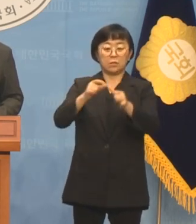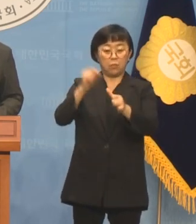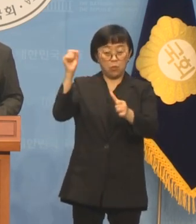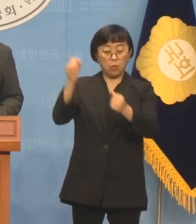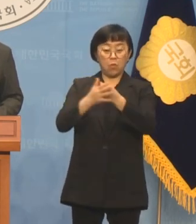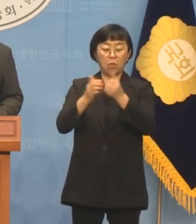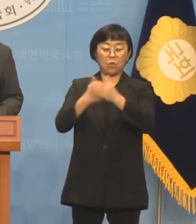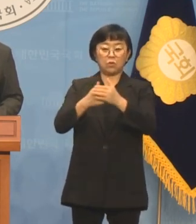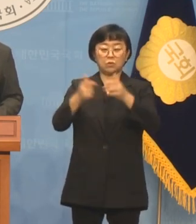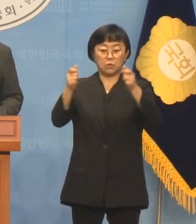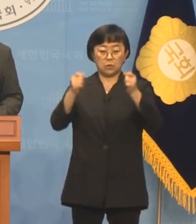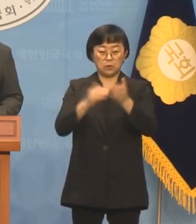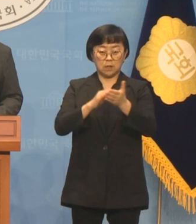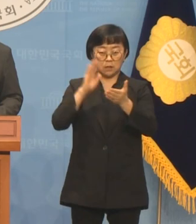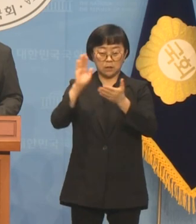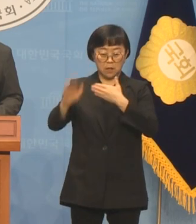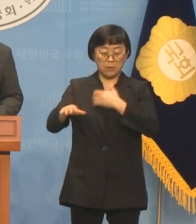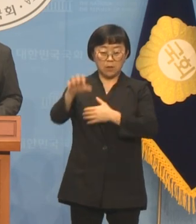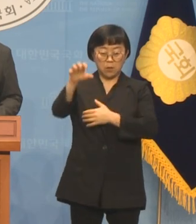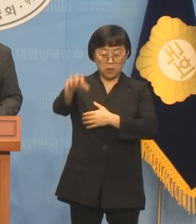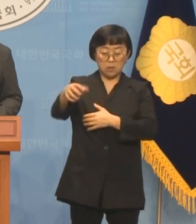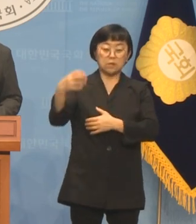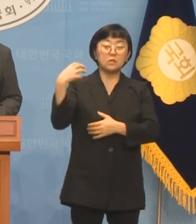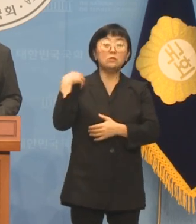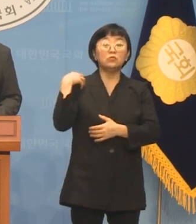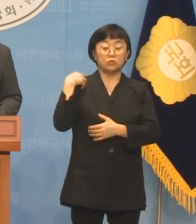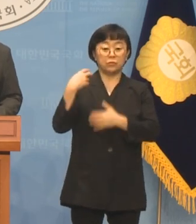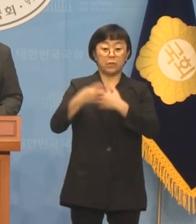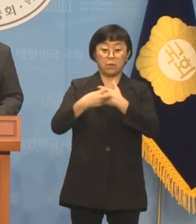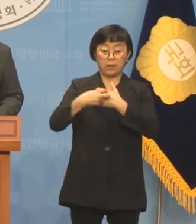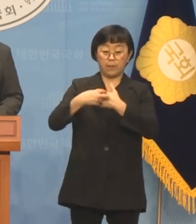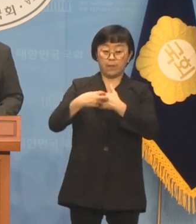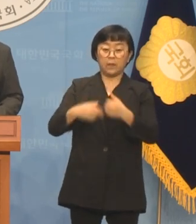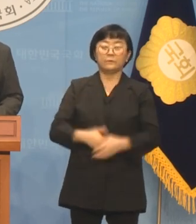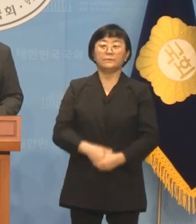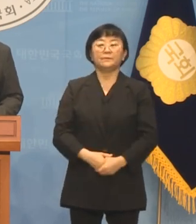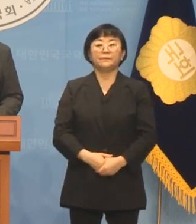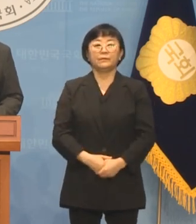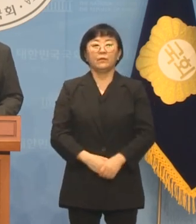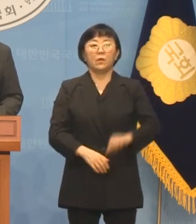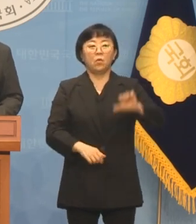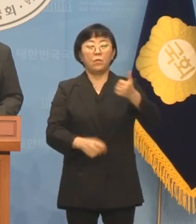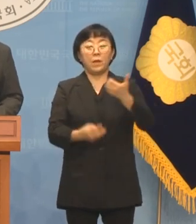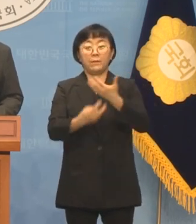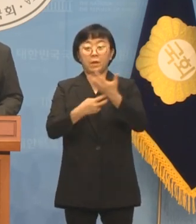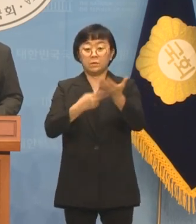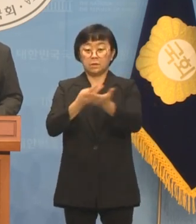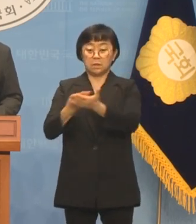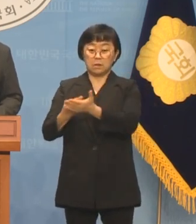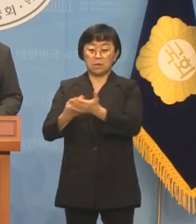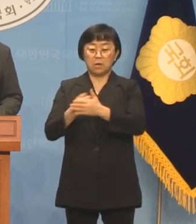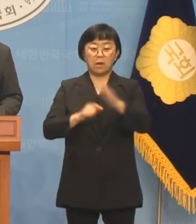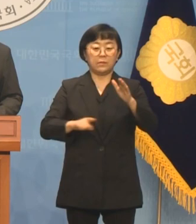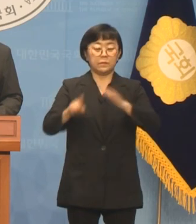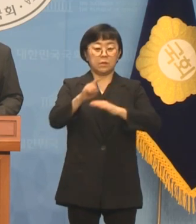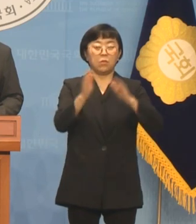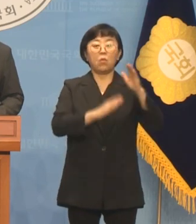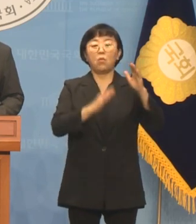후 10년간 지역에서 의무 복무하도록 해야 합니다. 둘째, 500병상 이상의 선진국형